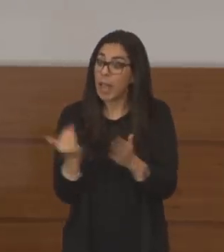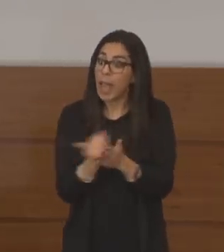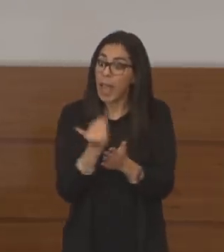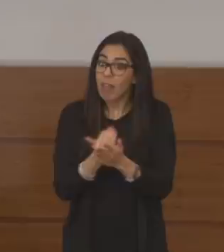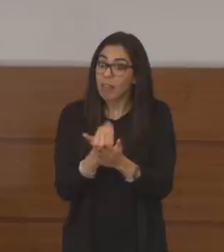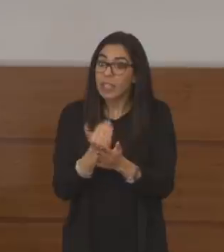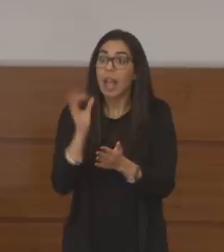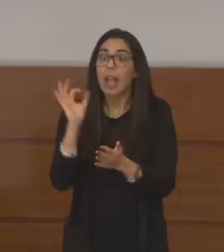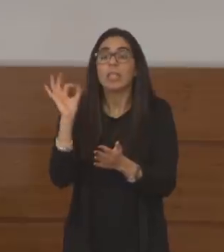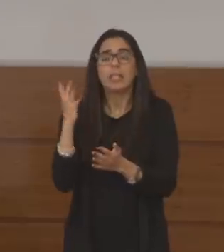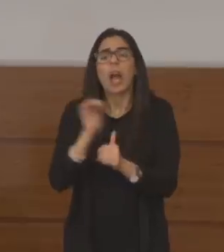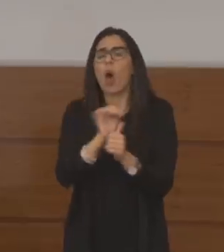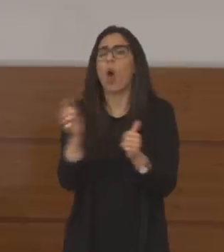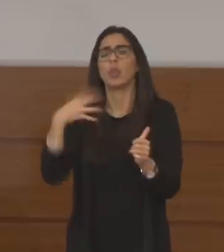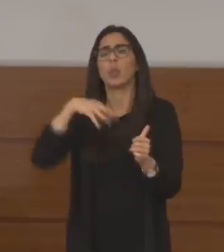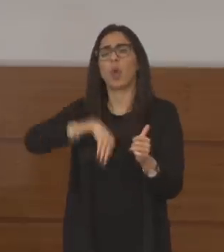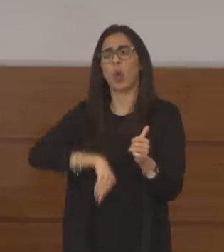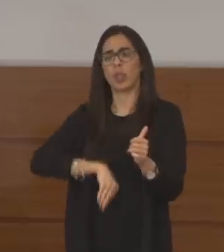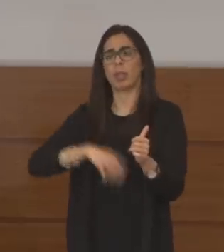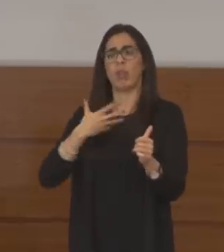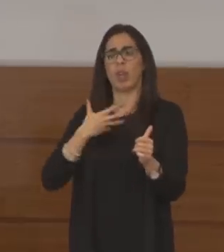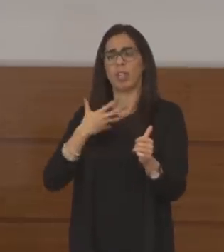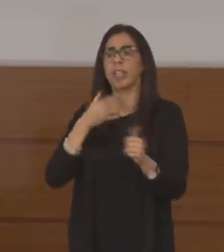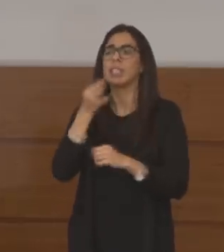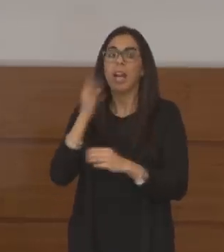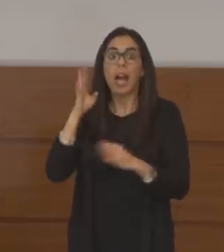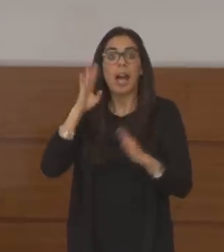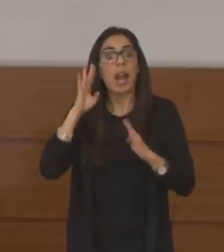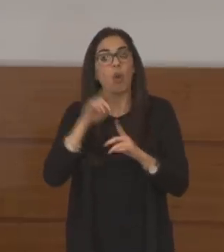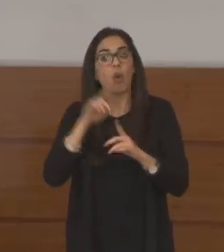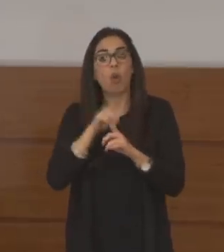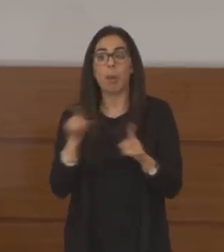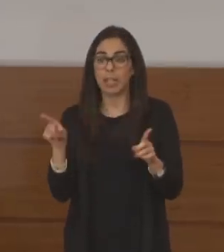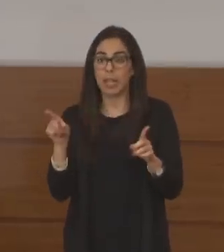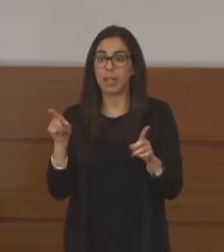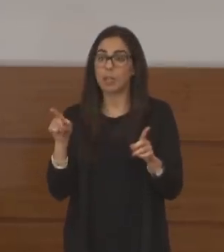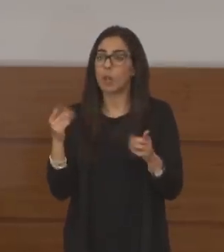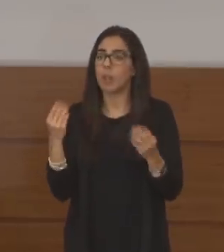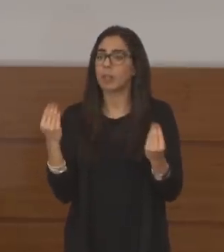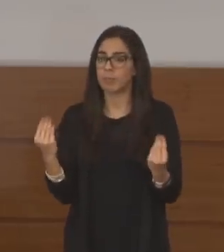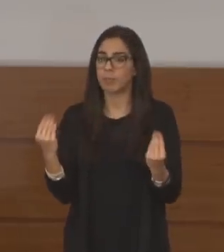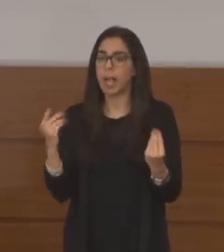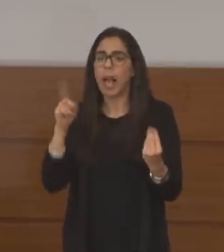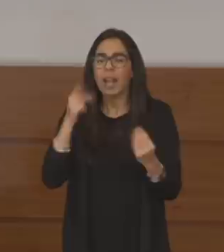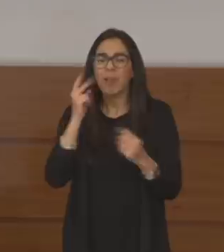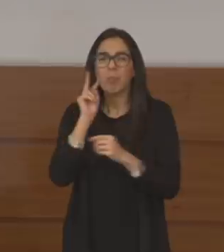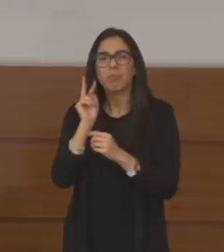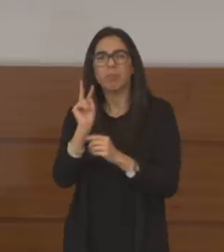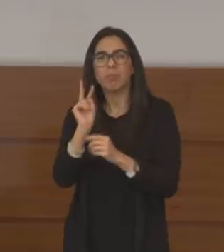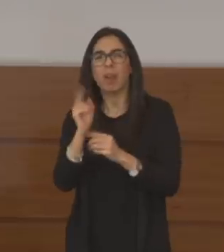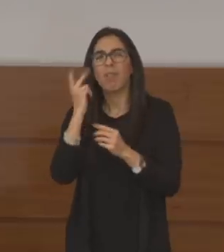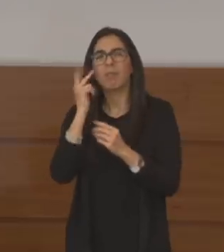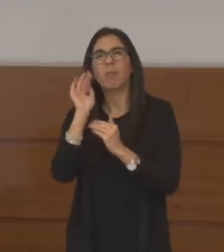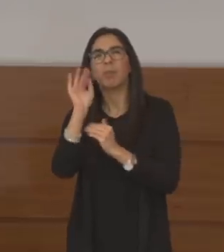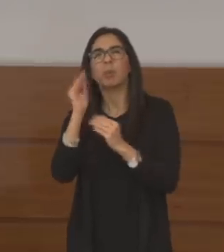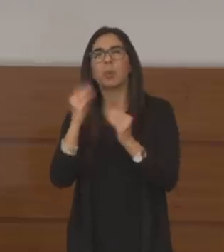questo rischio quindi la raccomandazione è anche in prospettiva temporale se facciamo questo vedremo che